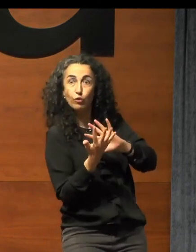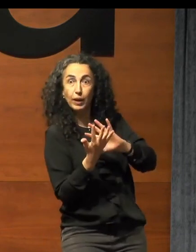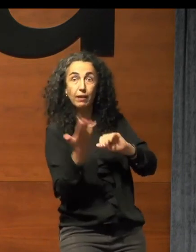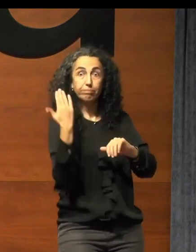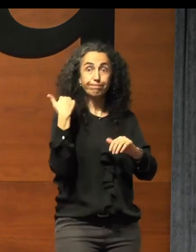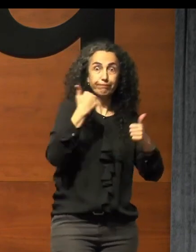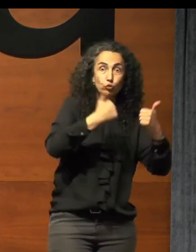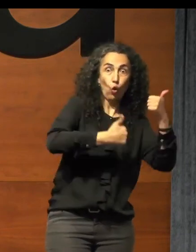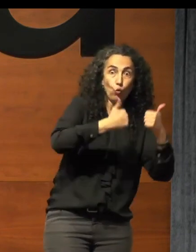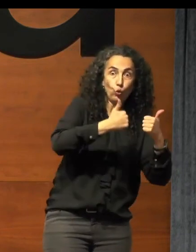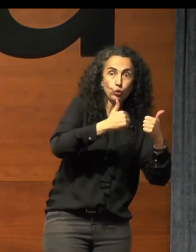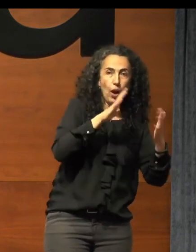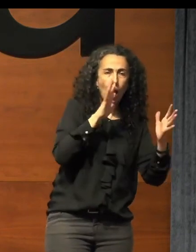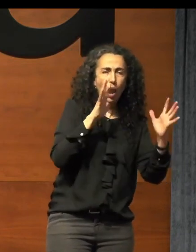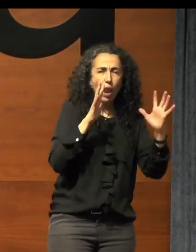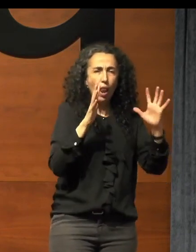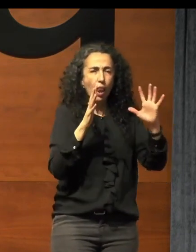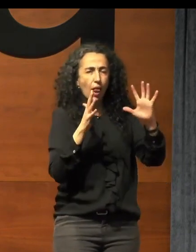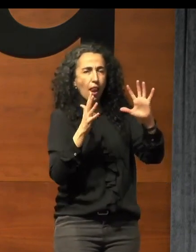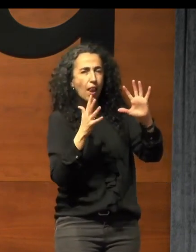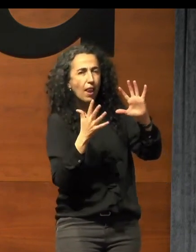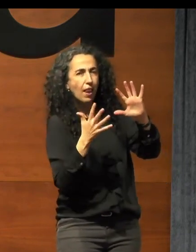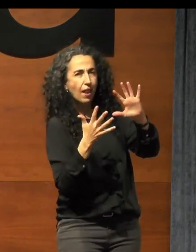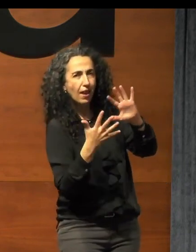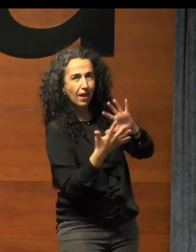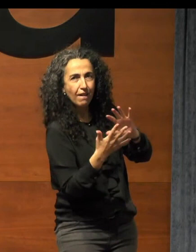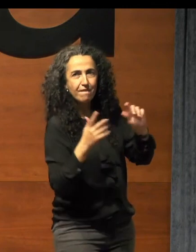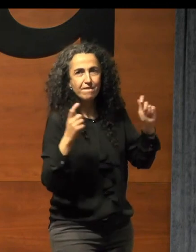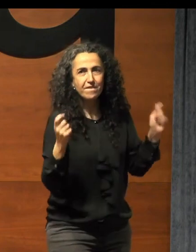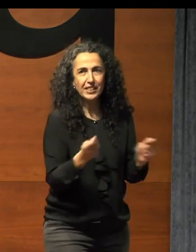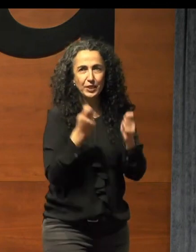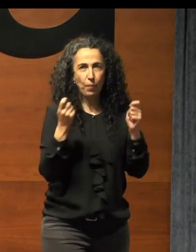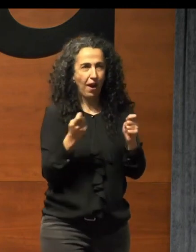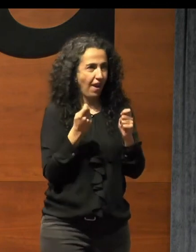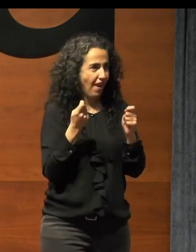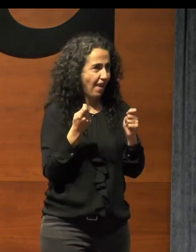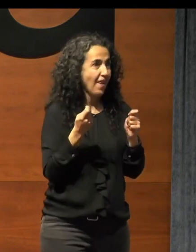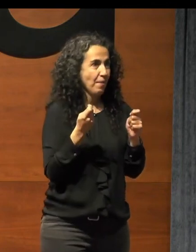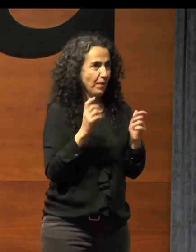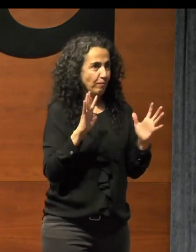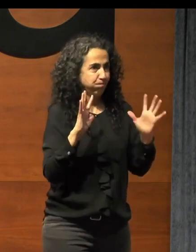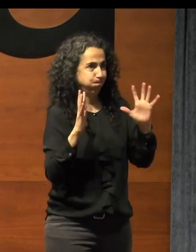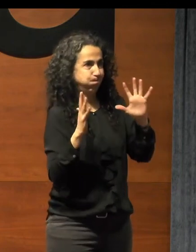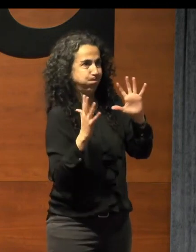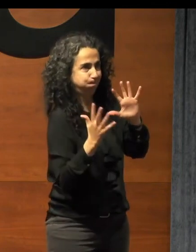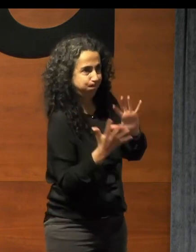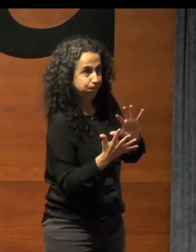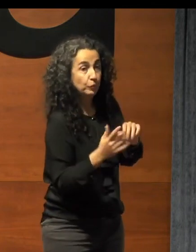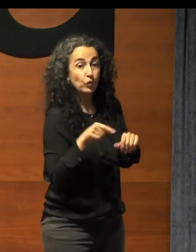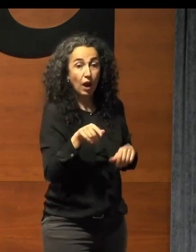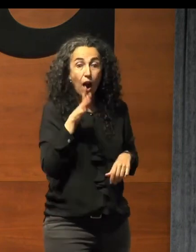Luego explicaré por qué de esa evolución, ¿no? Porque se ha pasado de